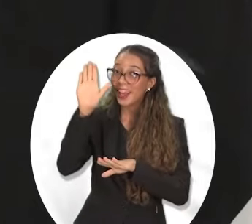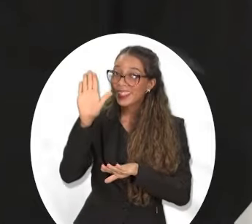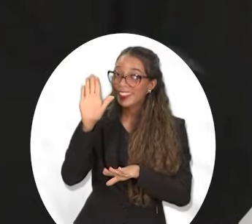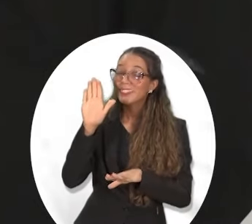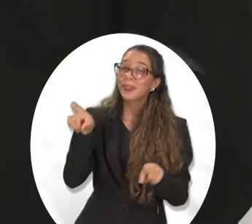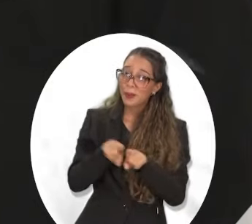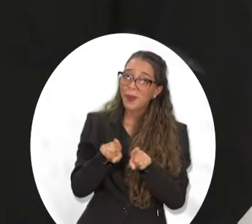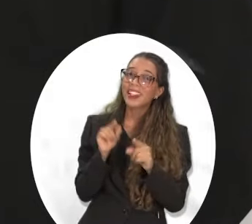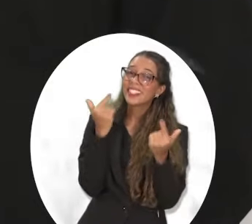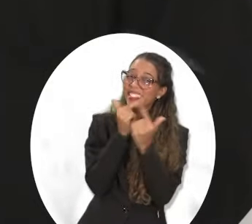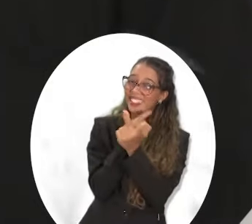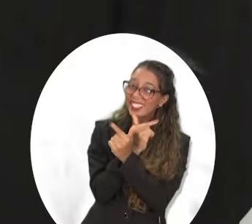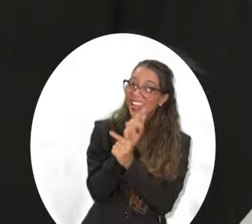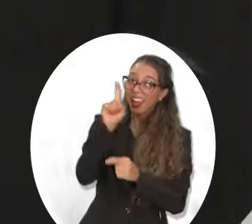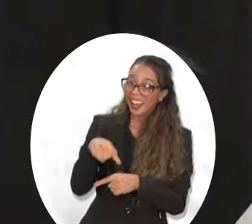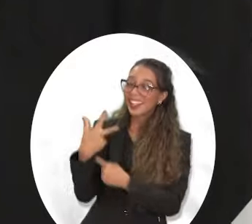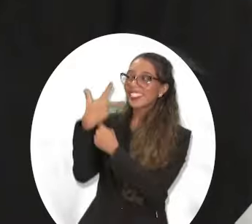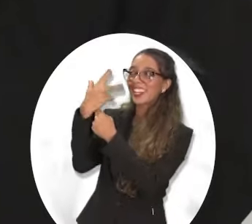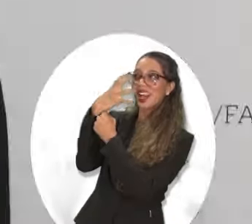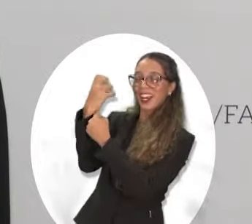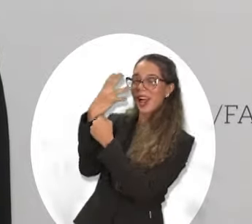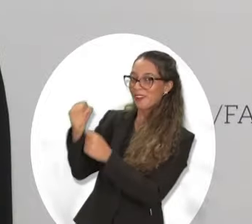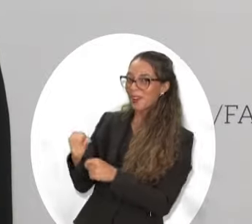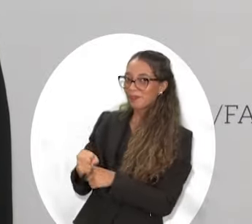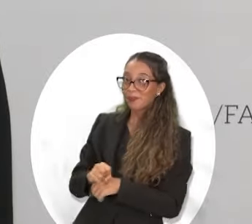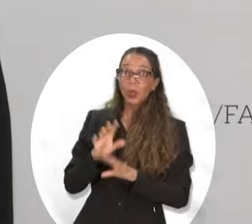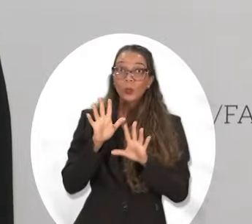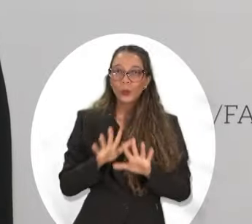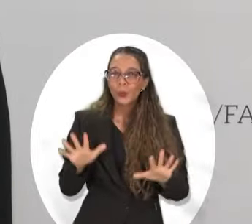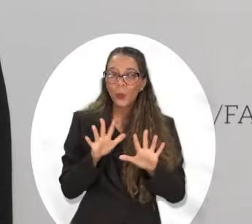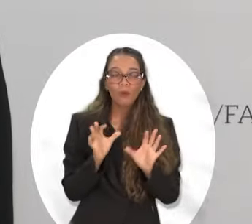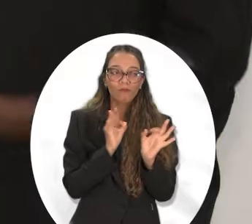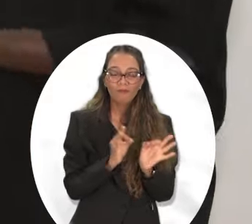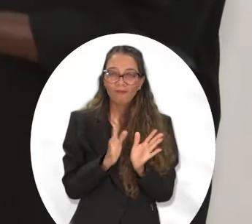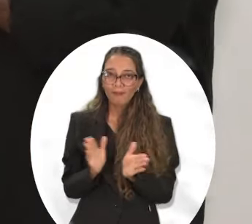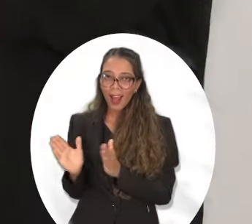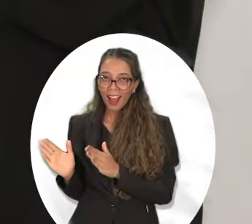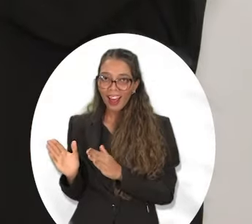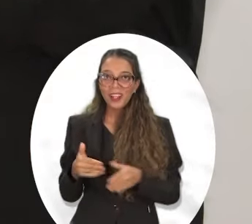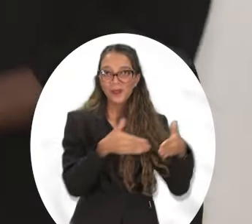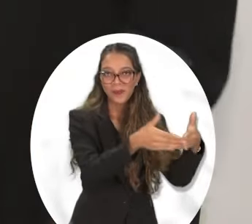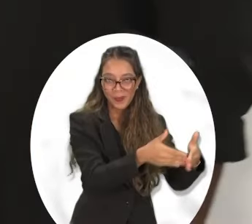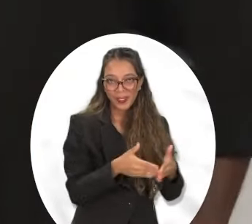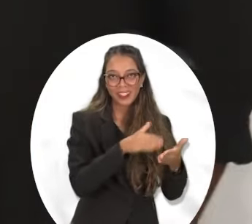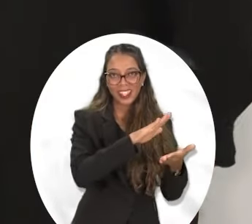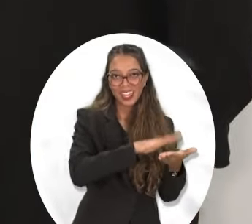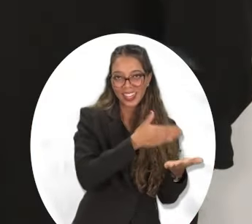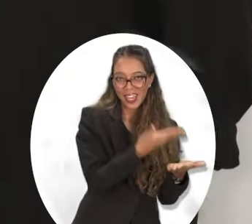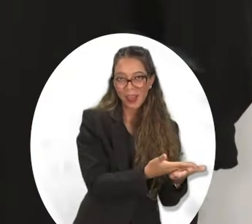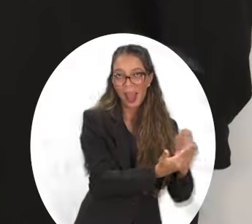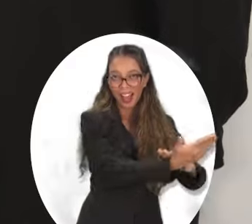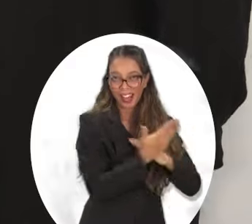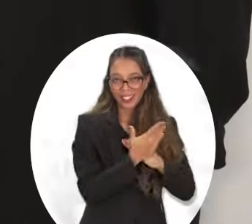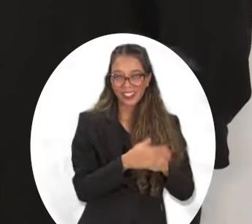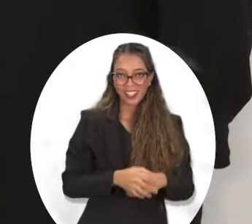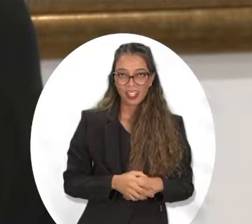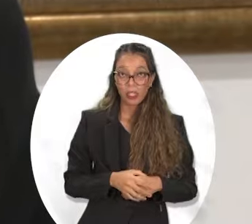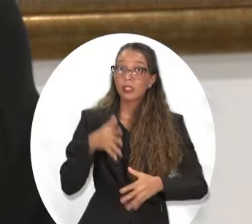mas também mais divertida, foi gravar. Para sair tudo direitinho, a gente contou mais uma vez com a ajuda dos